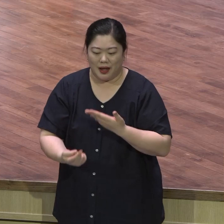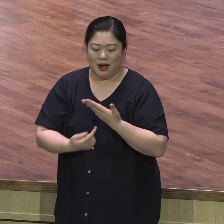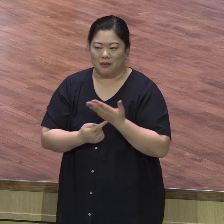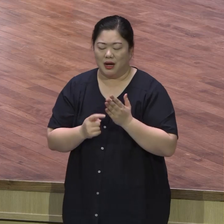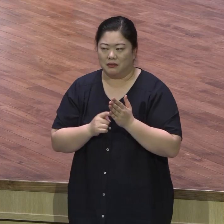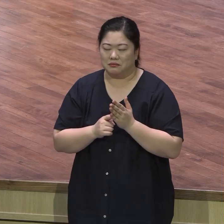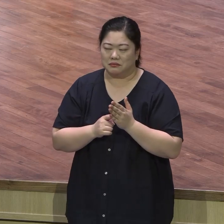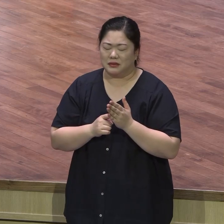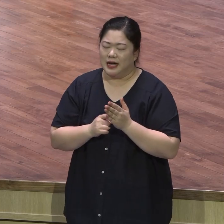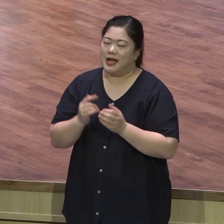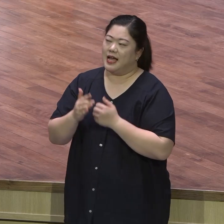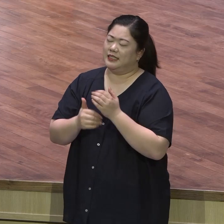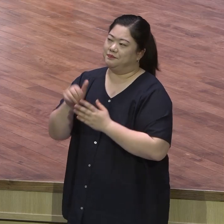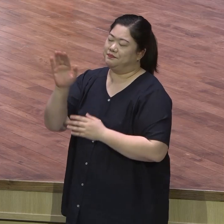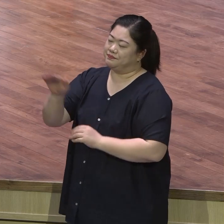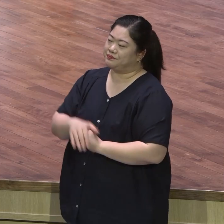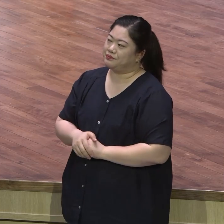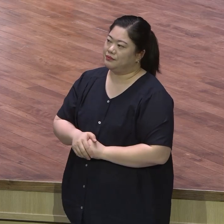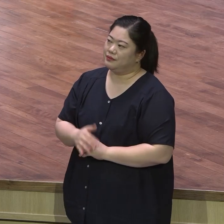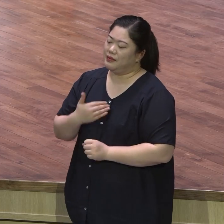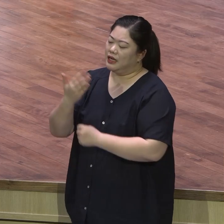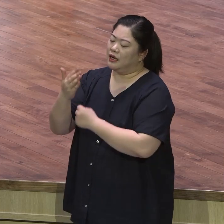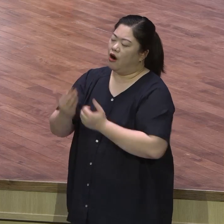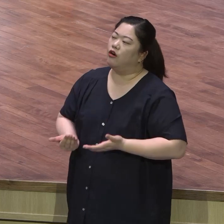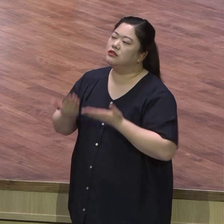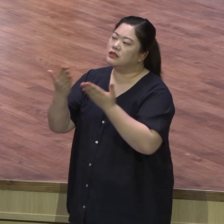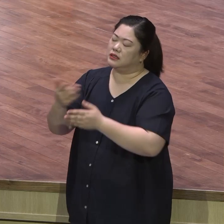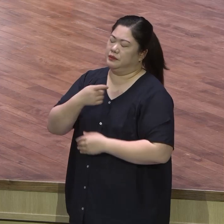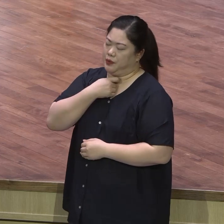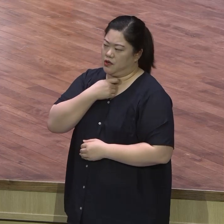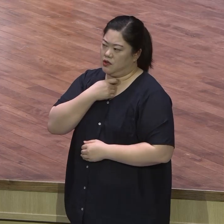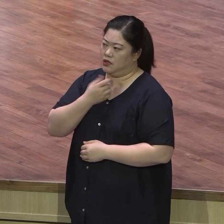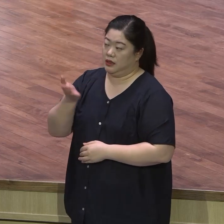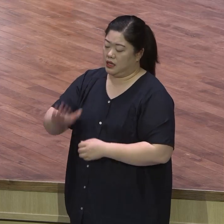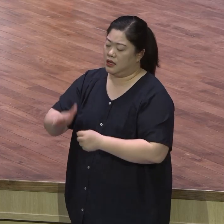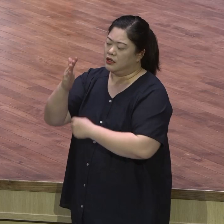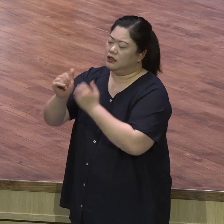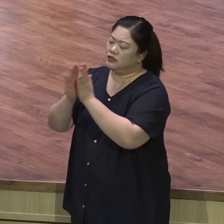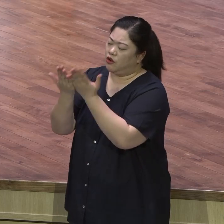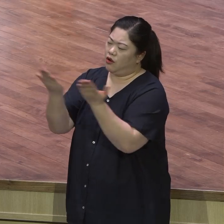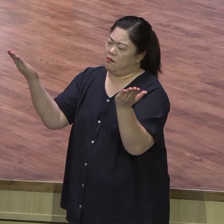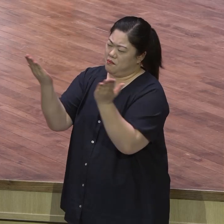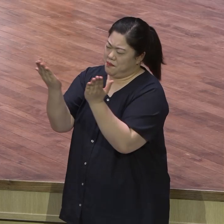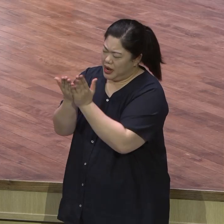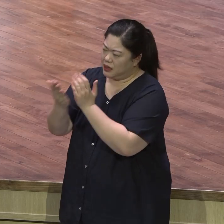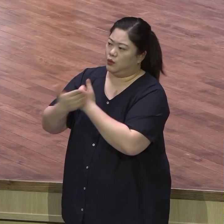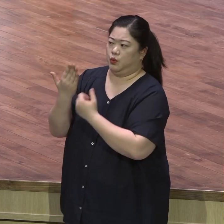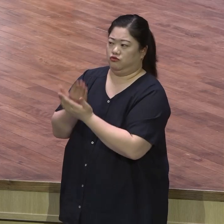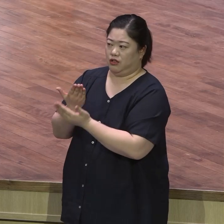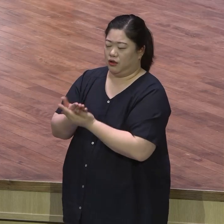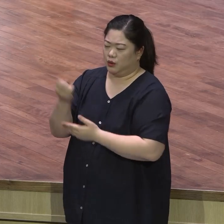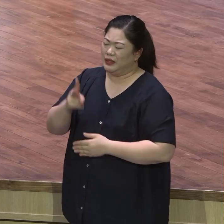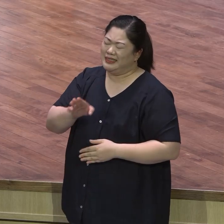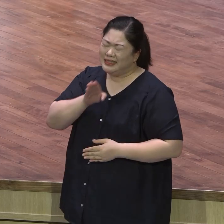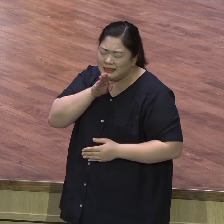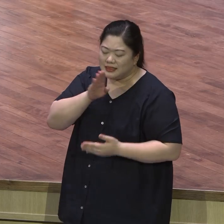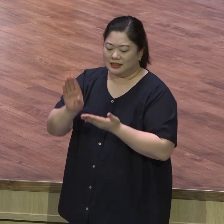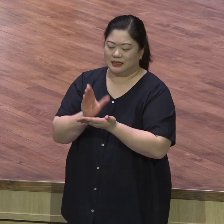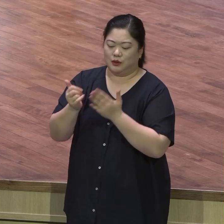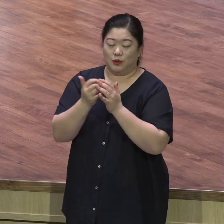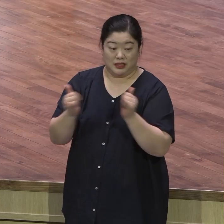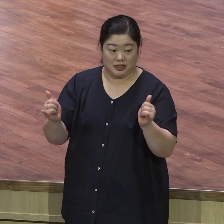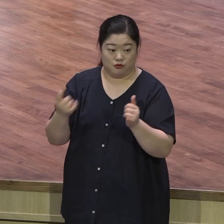하나님 앞에 정말 성경적 헌신자 되가야 주옵사사 찐 크리스찬 찐헌신자 되가야 주옵사사